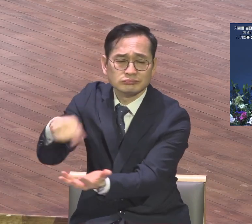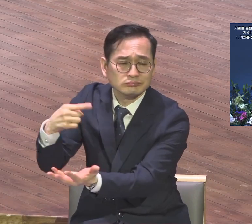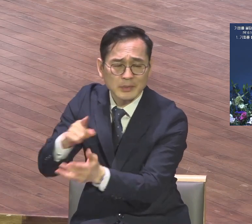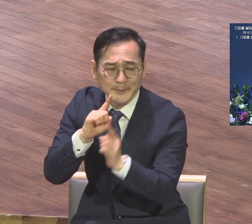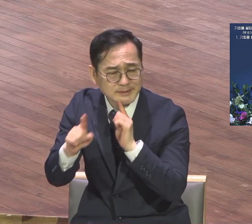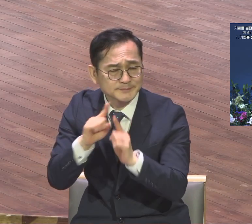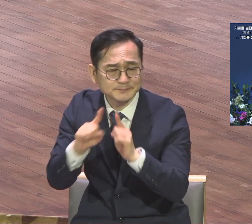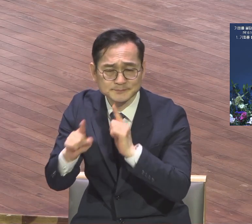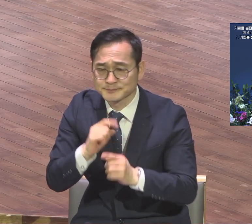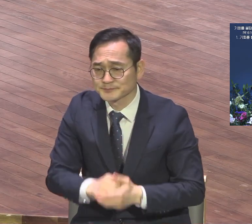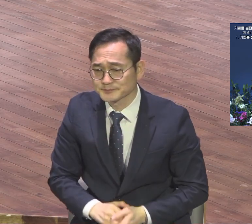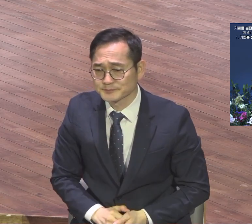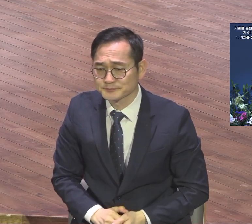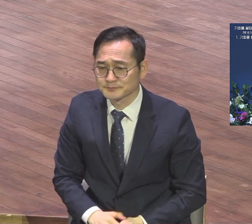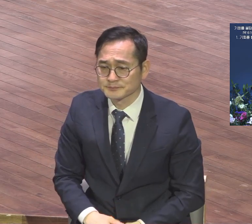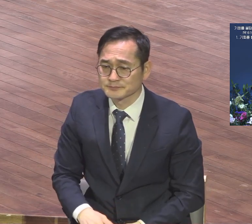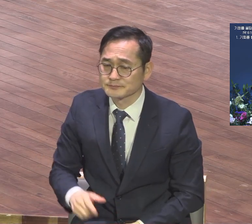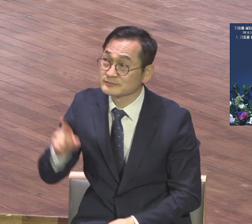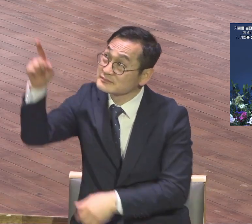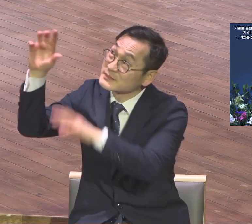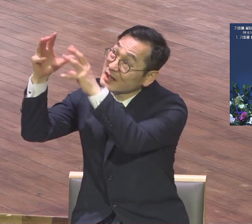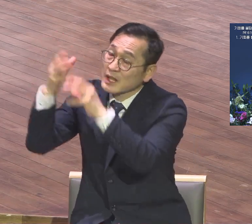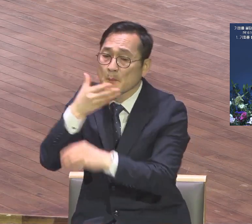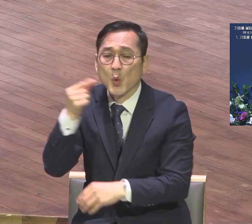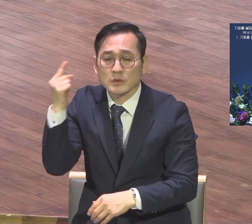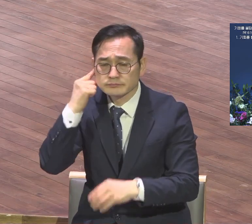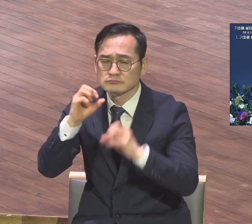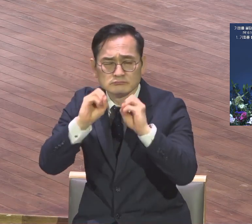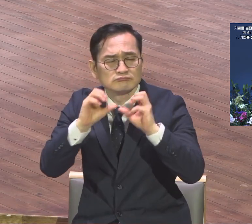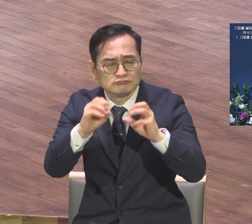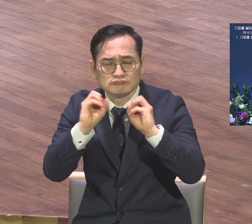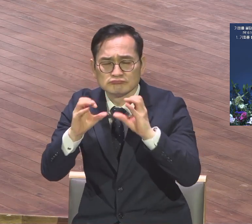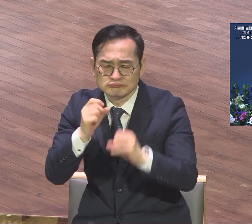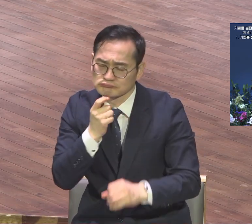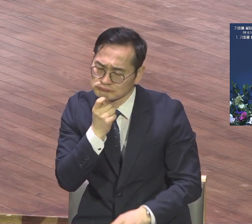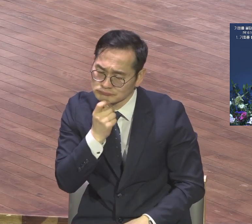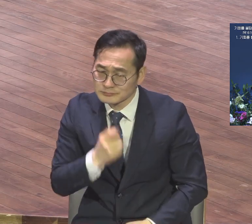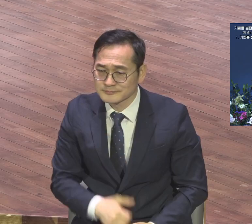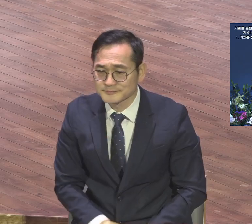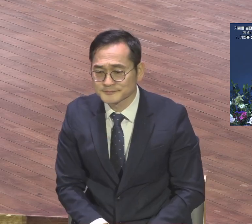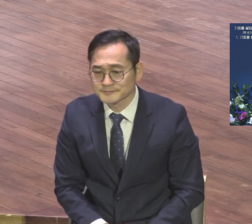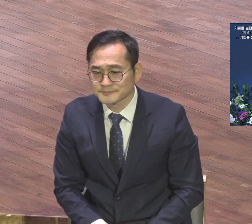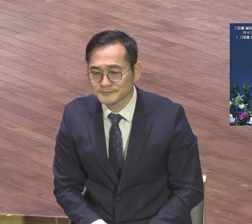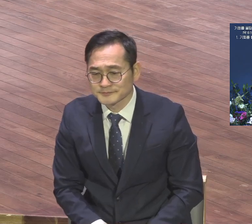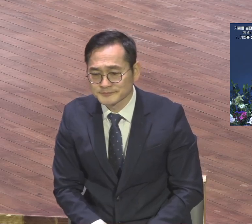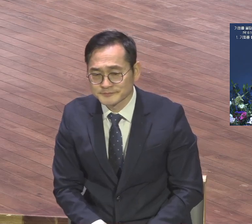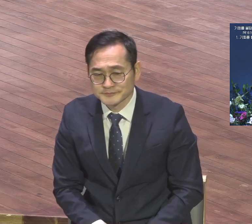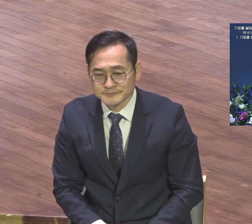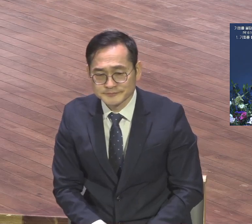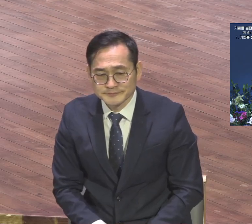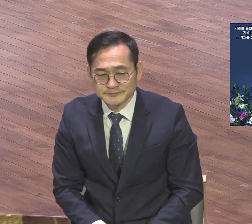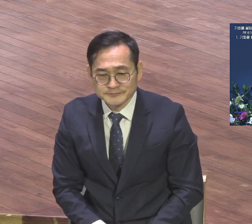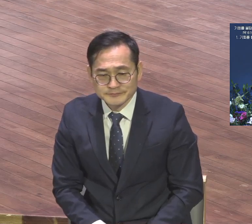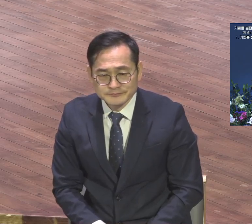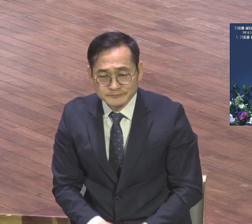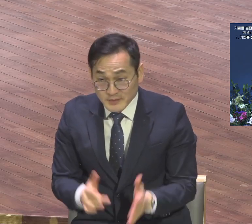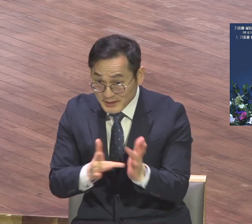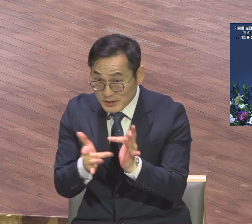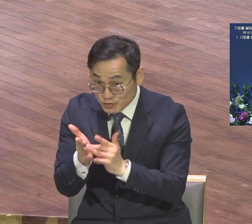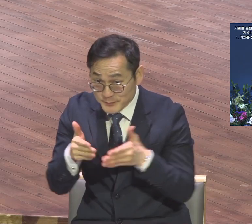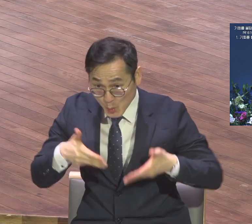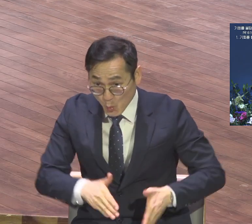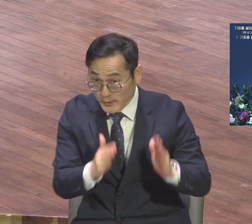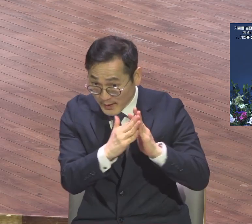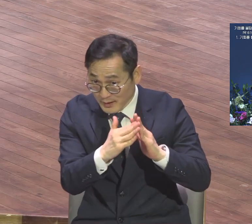간에 천국 복음을 전파하셨어요. 천국 복음을 여기 초점 맞추고 살았어요. 특별히 예수님이